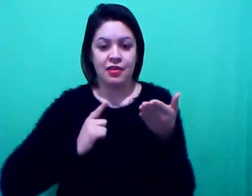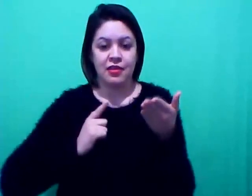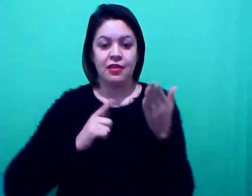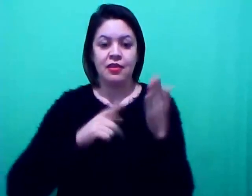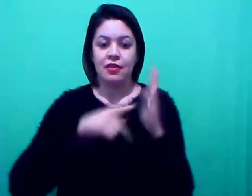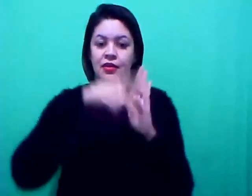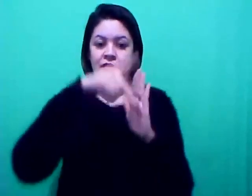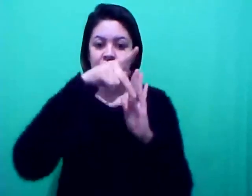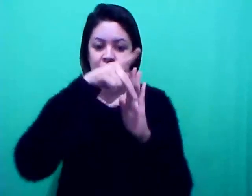Agora nós temos